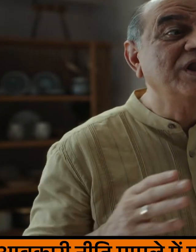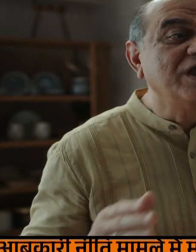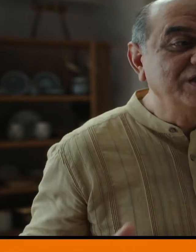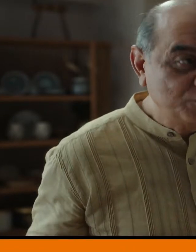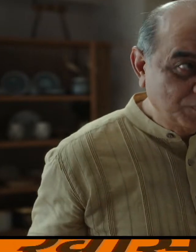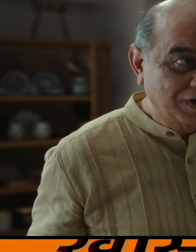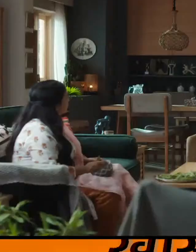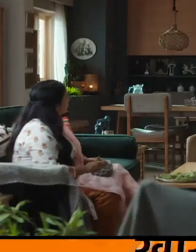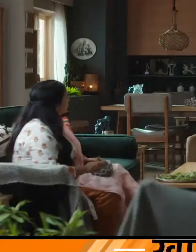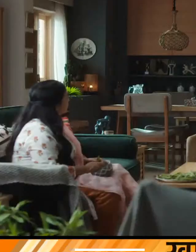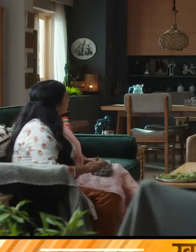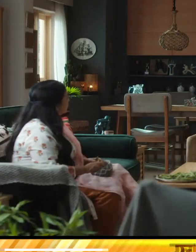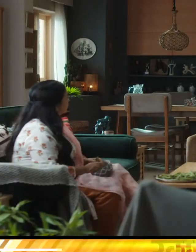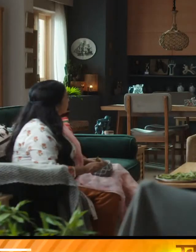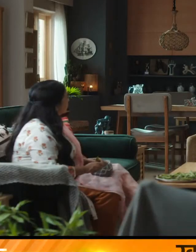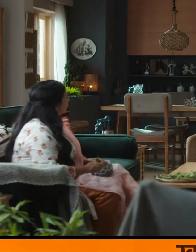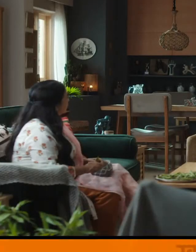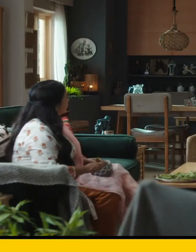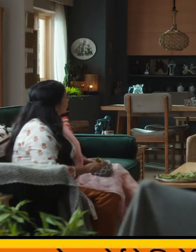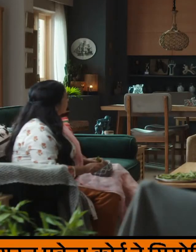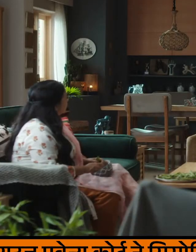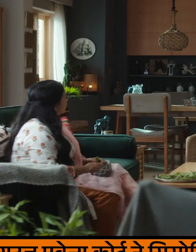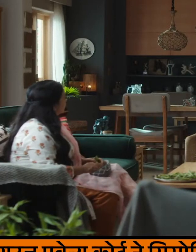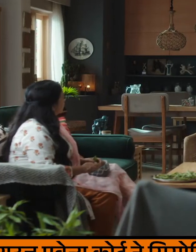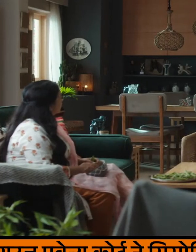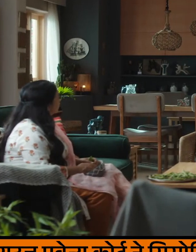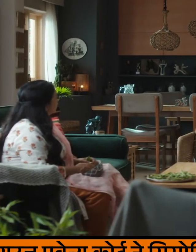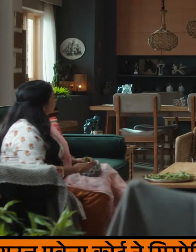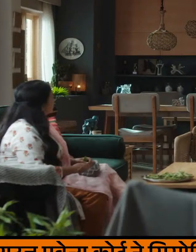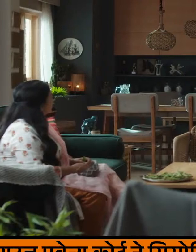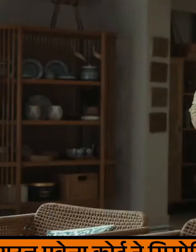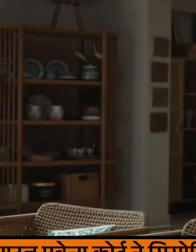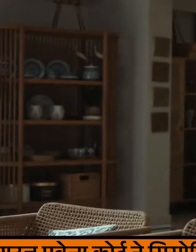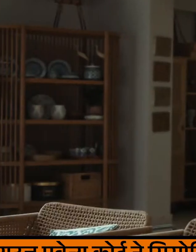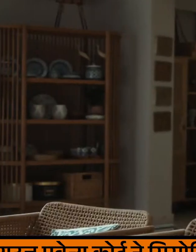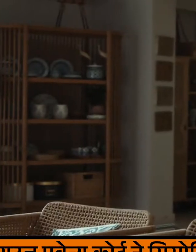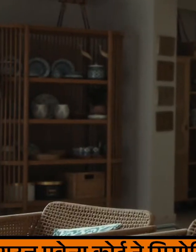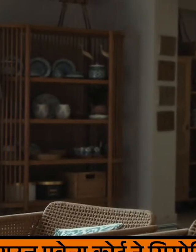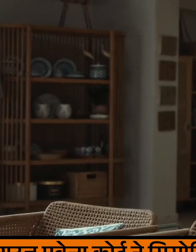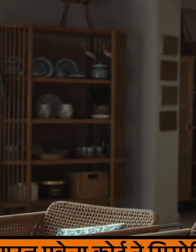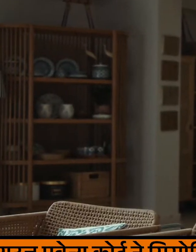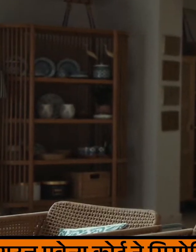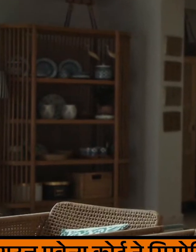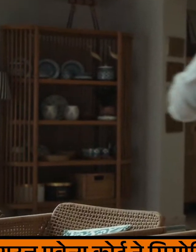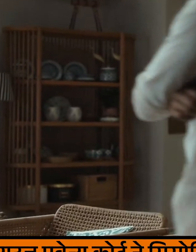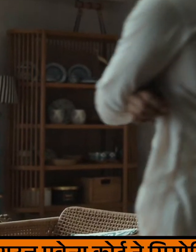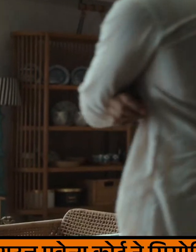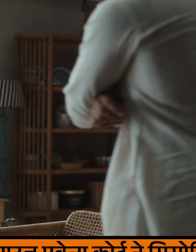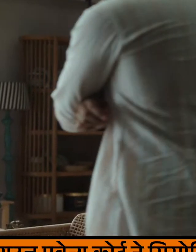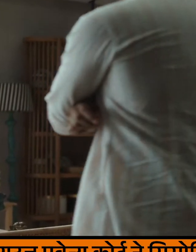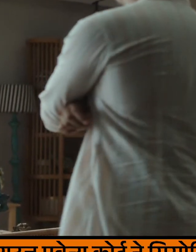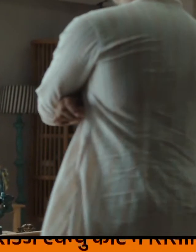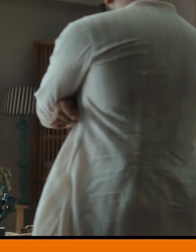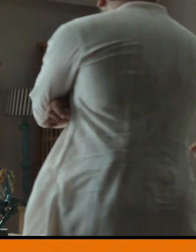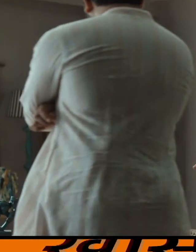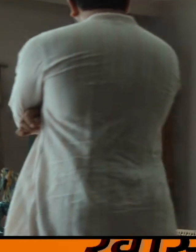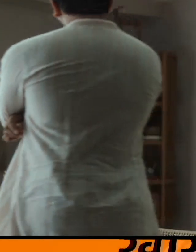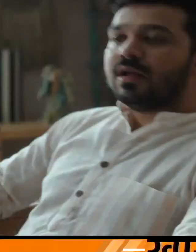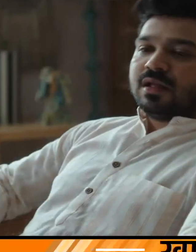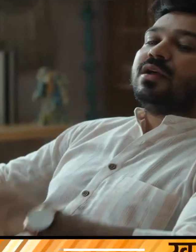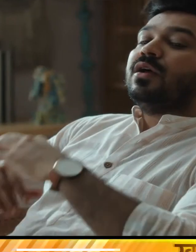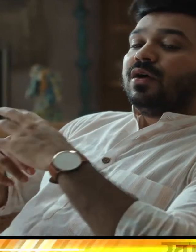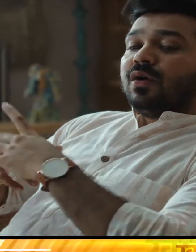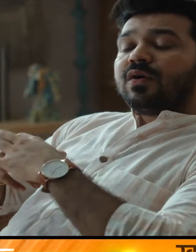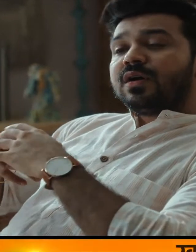एग्जीक्यूट नहीं हुआ या फिर कोई गारंटीड रिटर्न्स वाली स्कीम है तो ये IPF आपकी मदद नहीं कर सकता